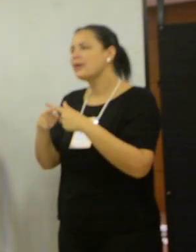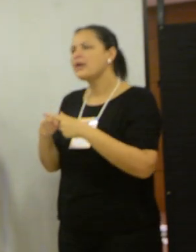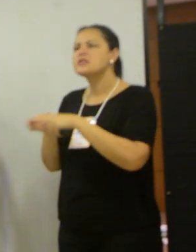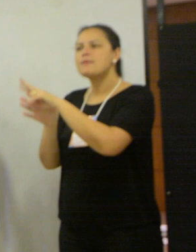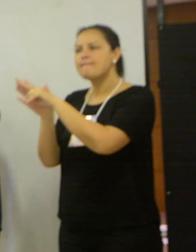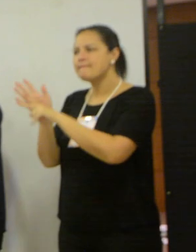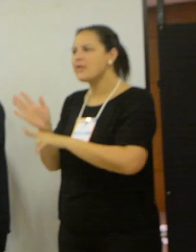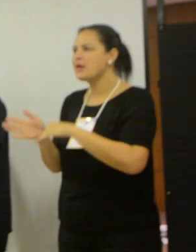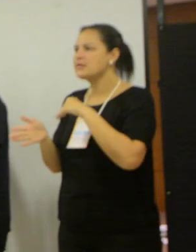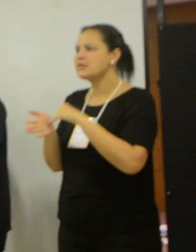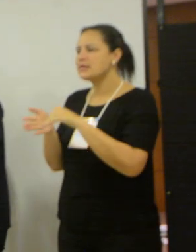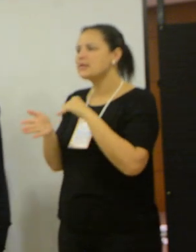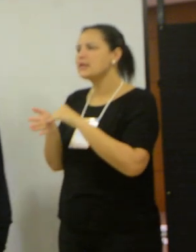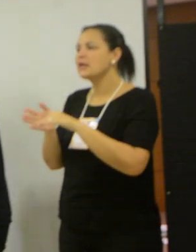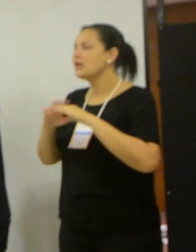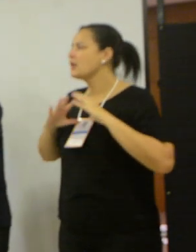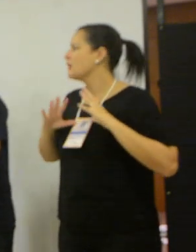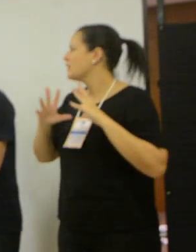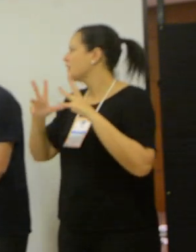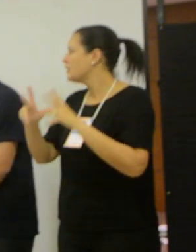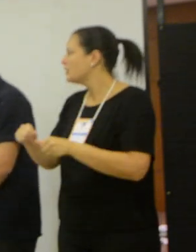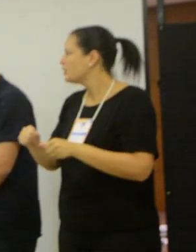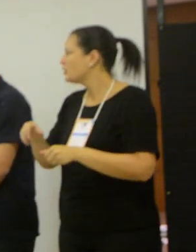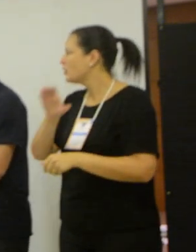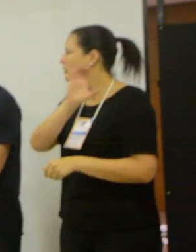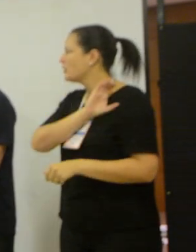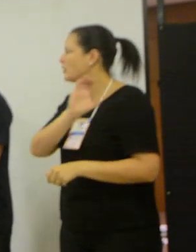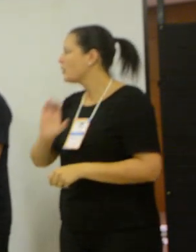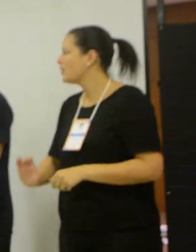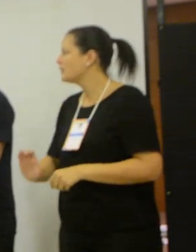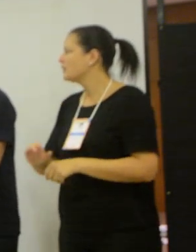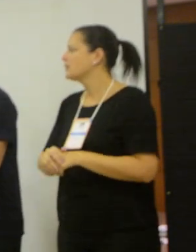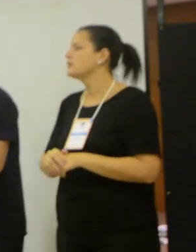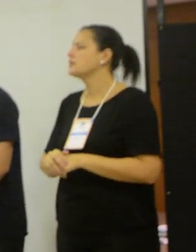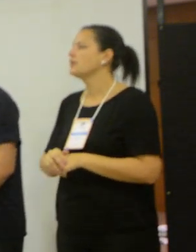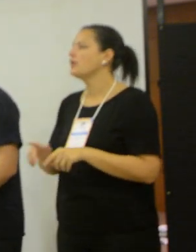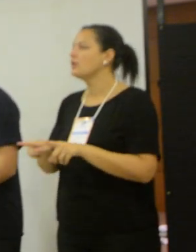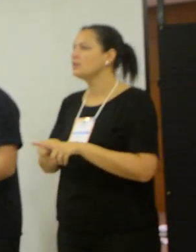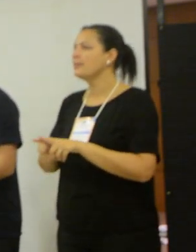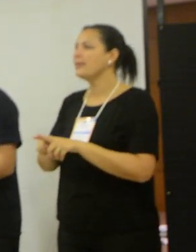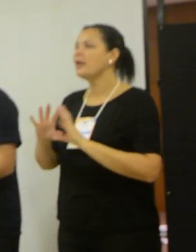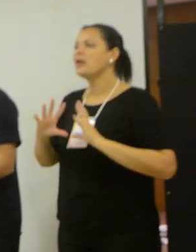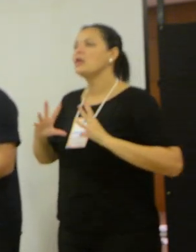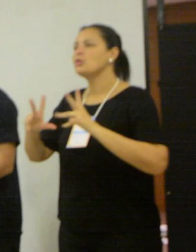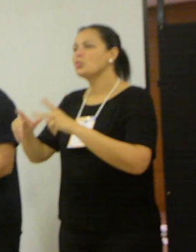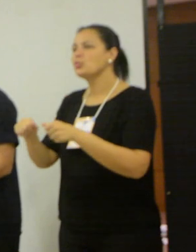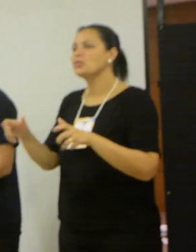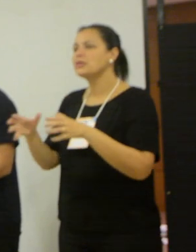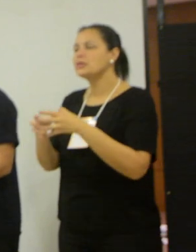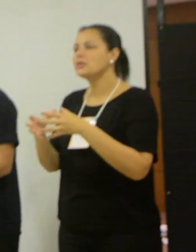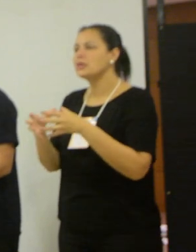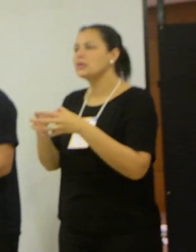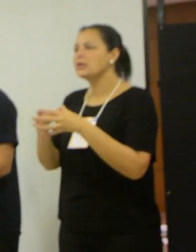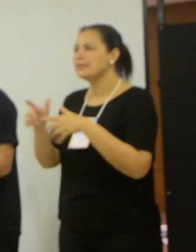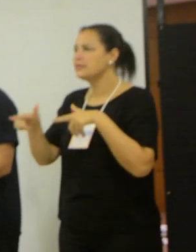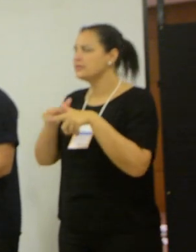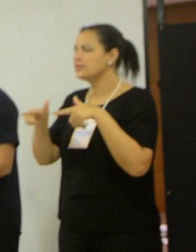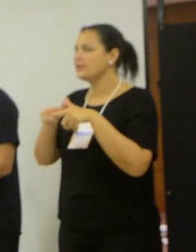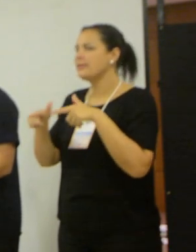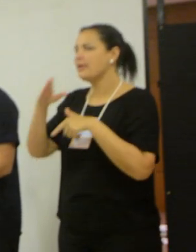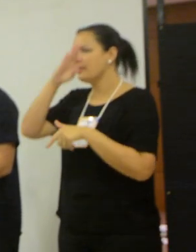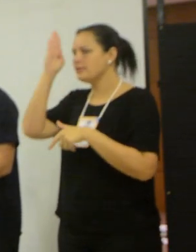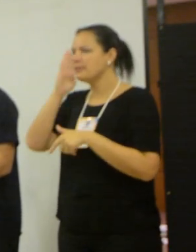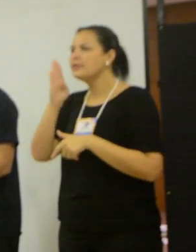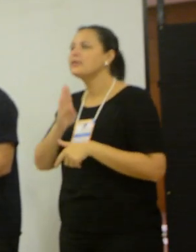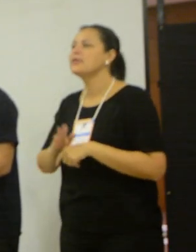que toda a coordenação municipal do Projeto Orla, toda a equipe de trabalho do Projeto Brasil, Essa é a Nossa Praia,